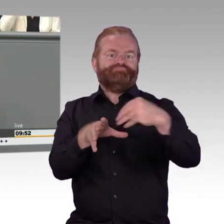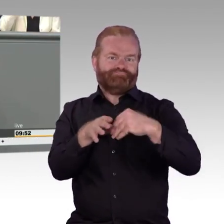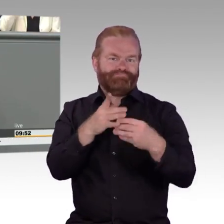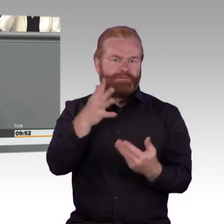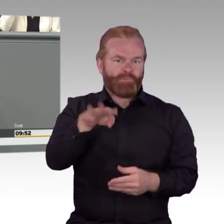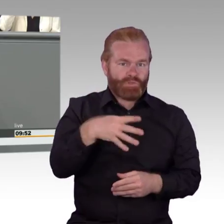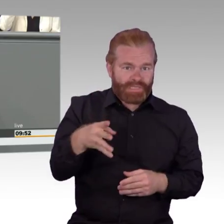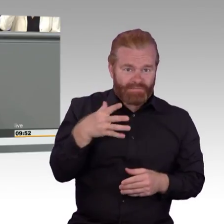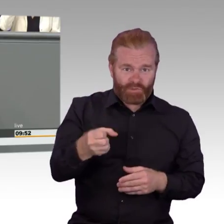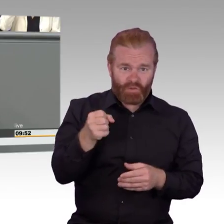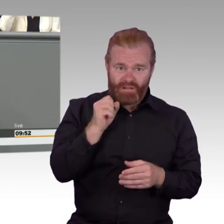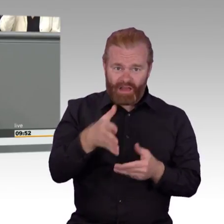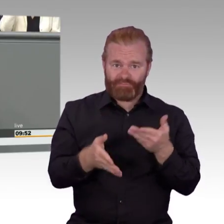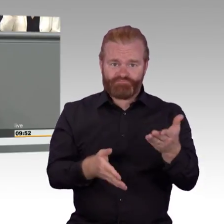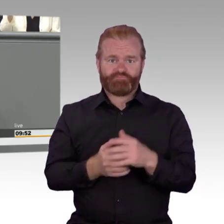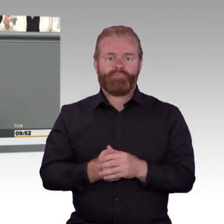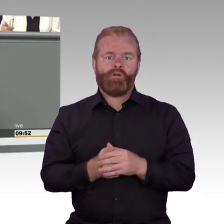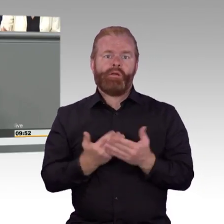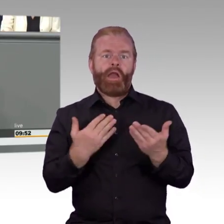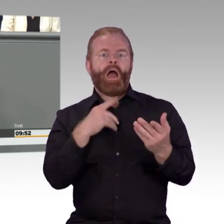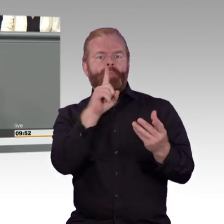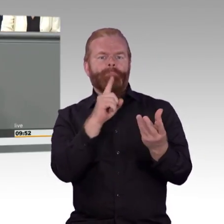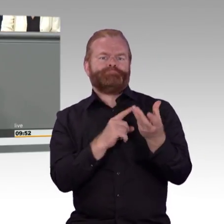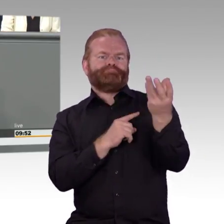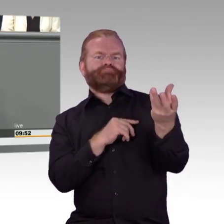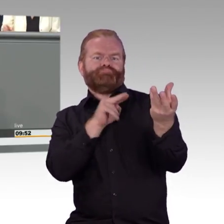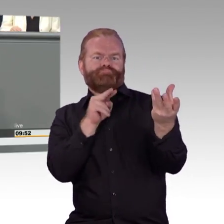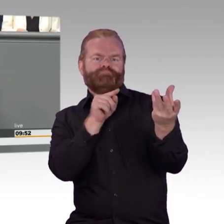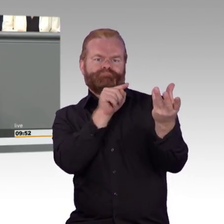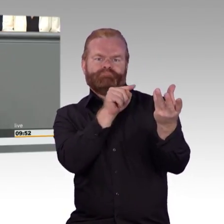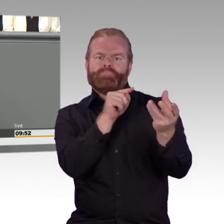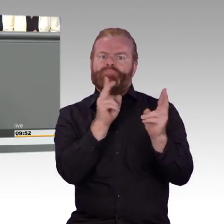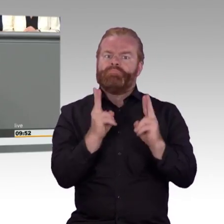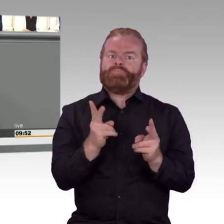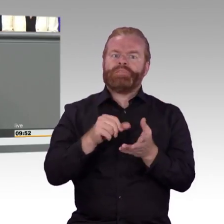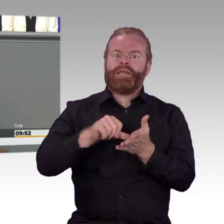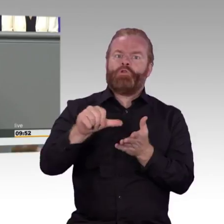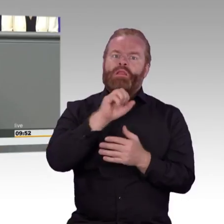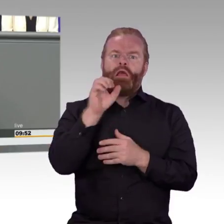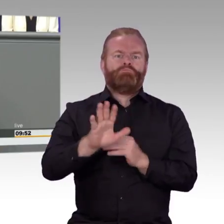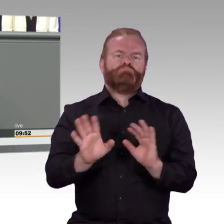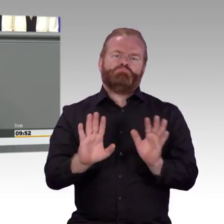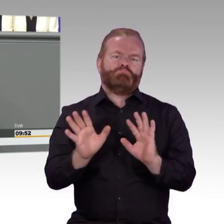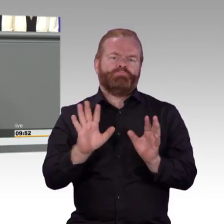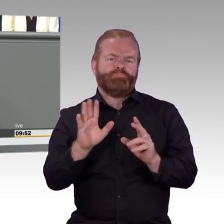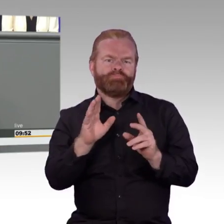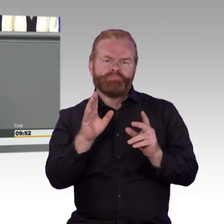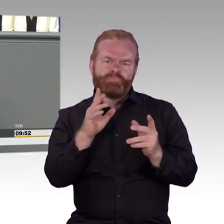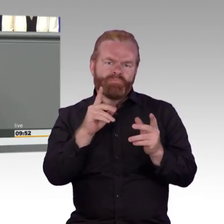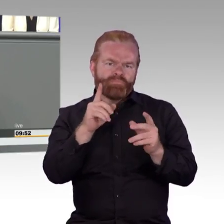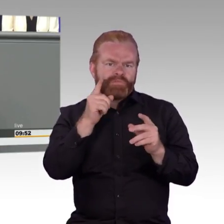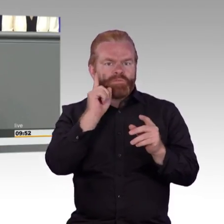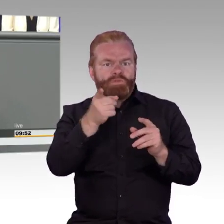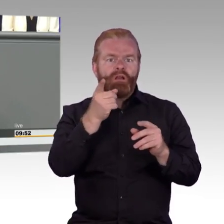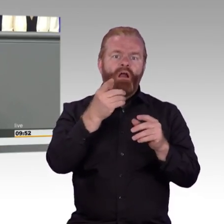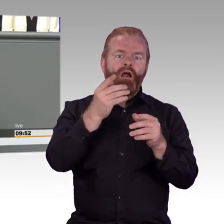Ein Vergleich schafft Rechtsfrieden und Akzeptanz. Und wenn bereits das Rechtsverhältnis und der Sachverhalt feststeht,